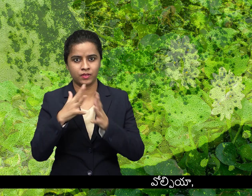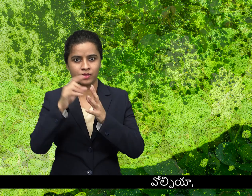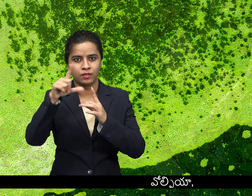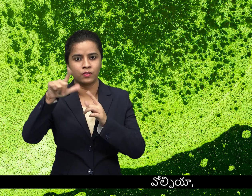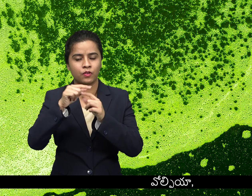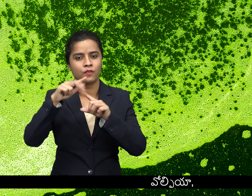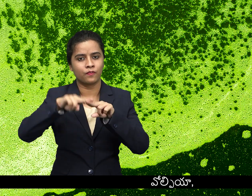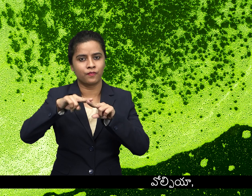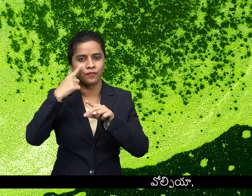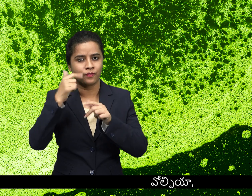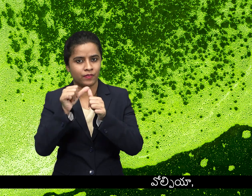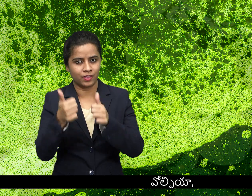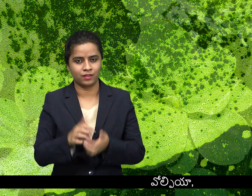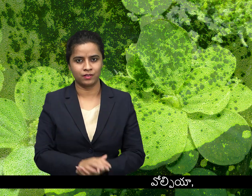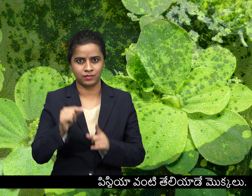వోల్ఫియా,